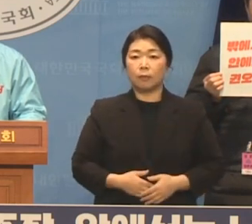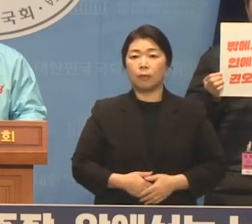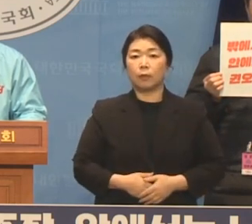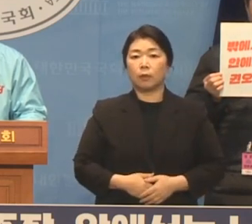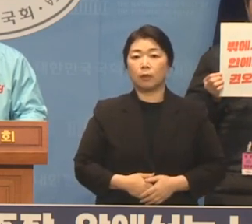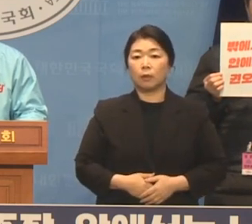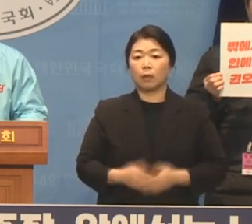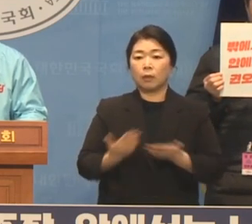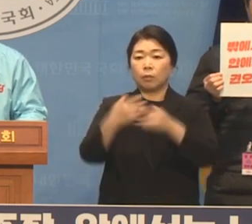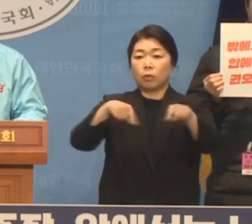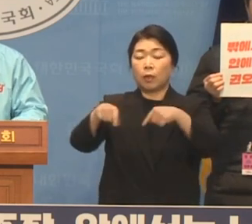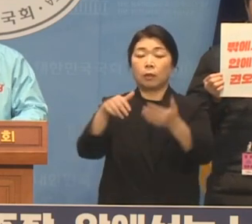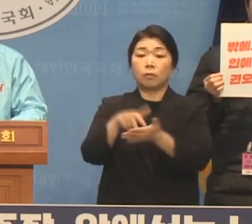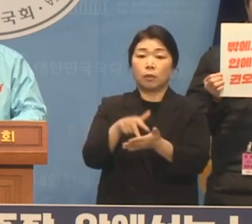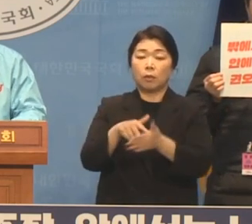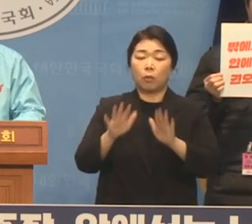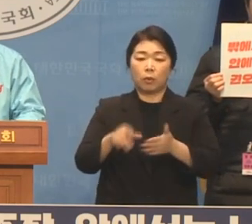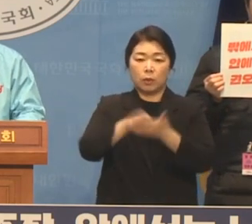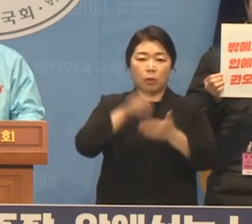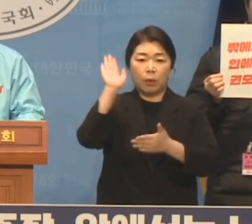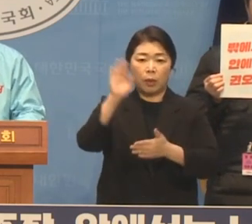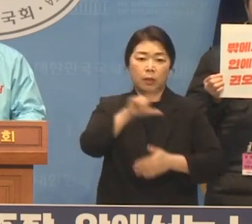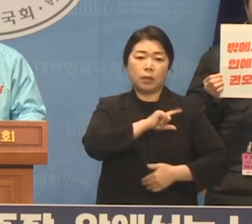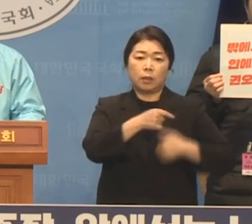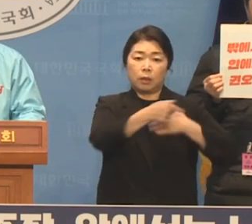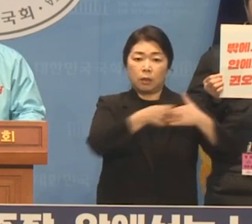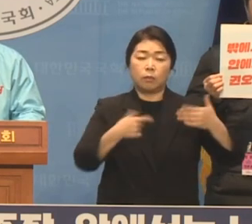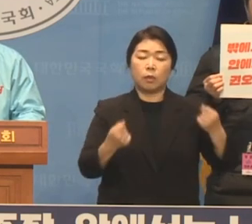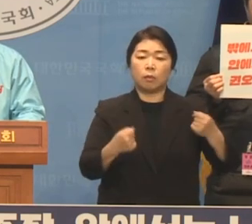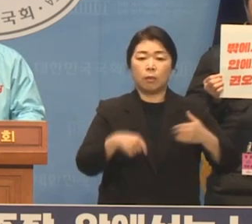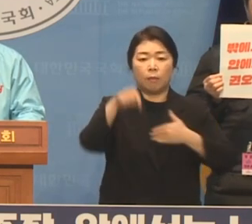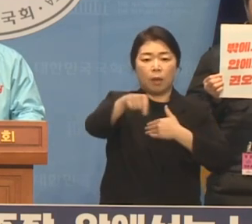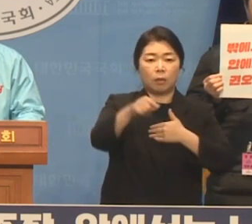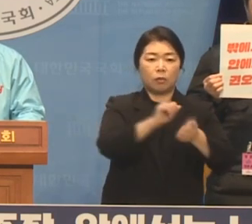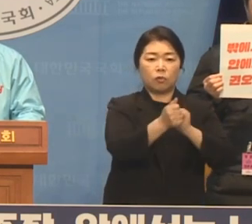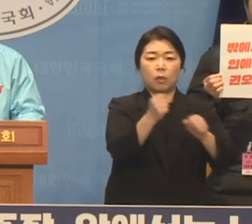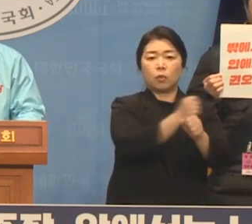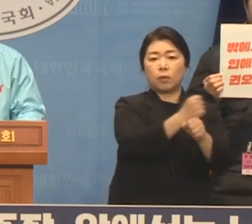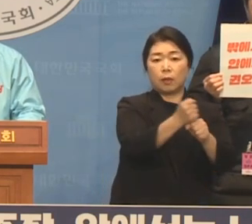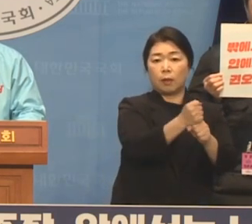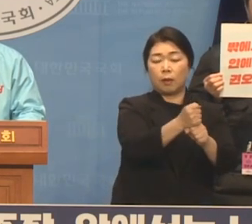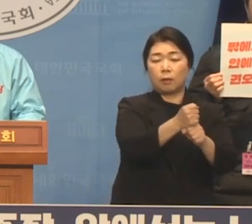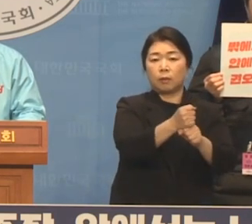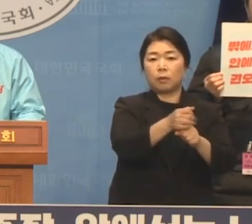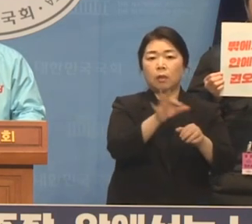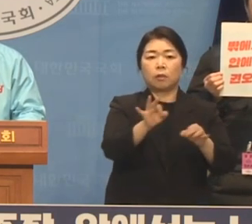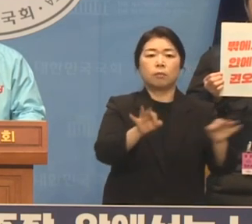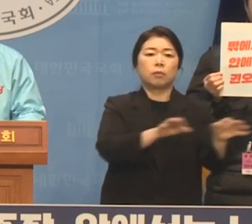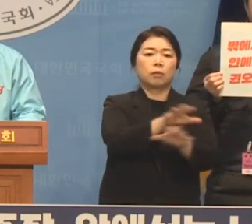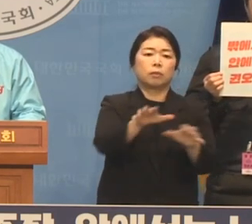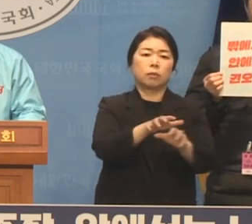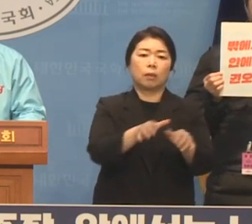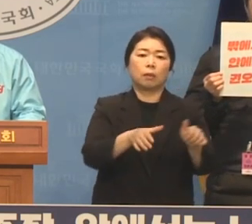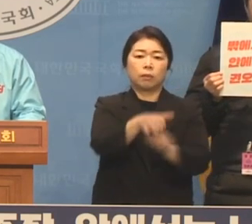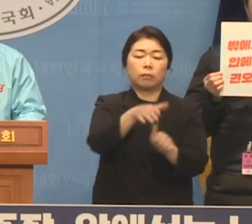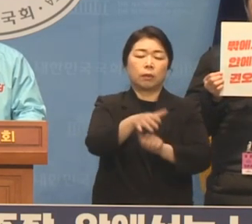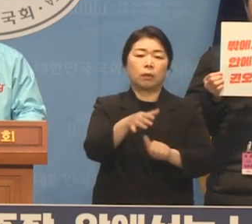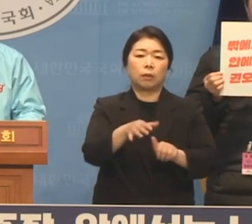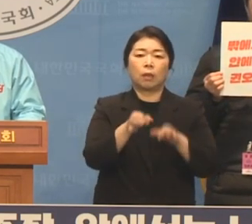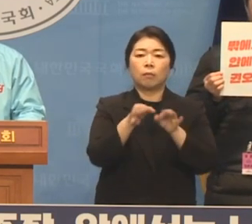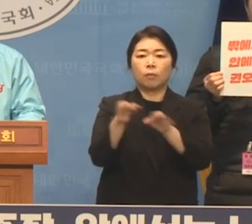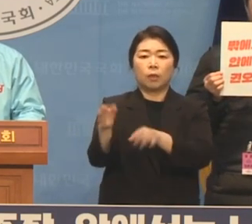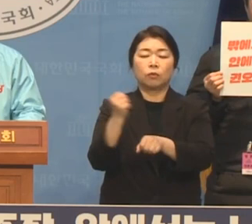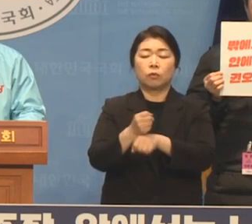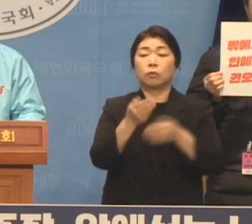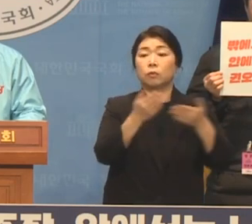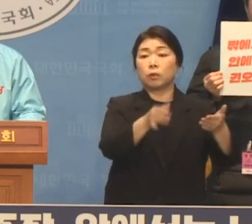진보당은 오늘 기자회견의 제목처럼 밖에서는 주가 조작으로 금융시장에 심각한 영향을